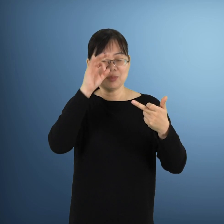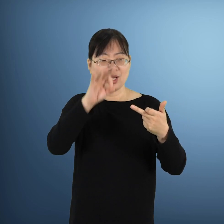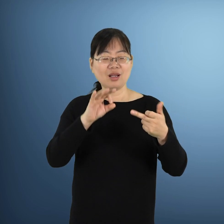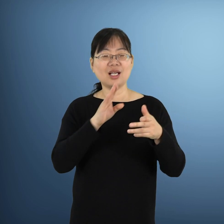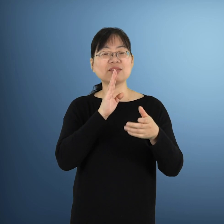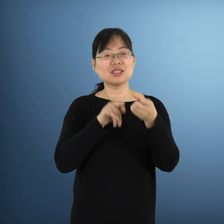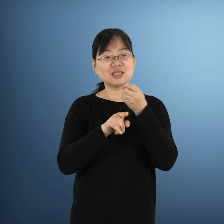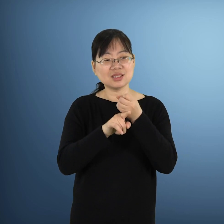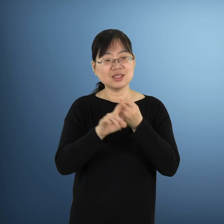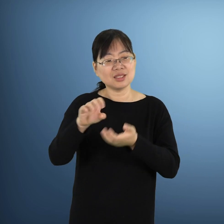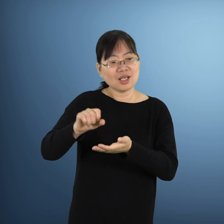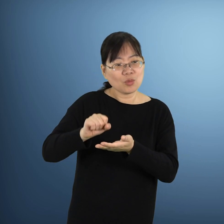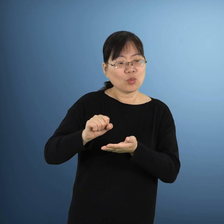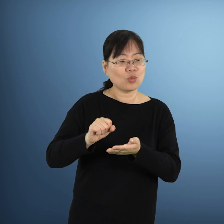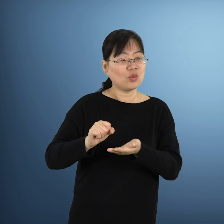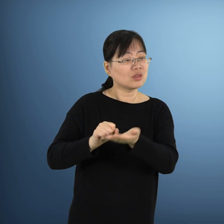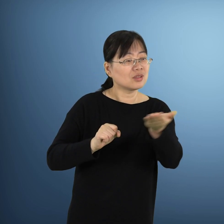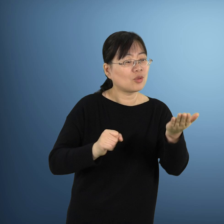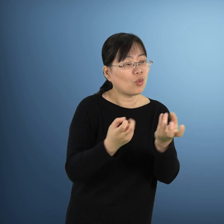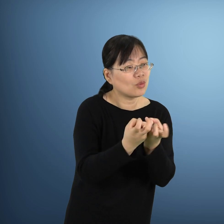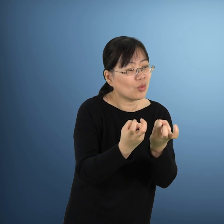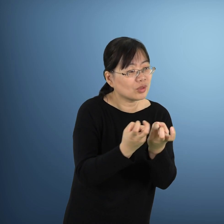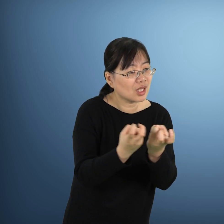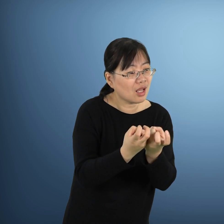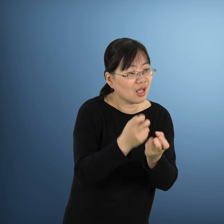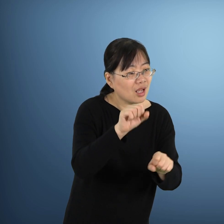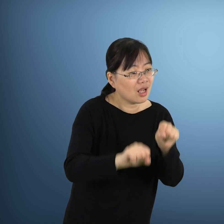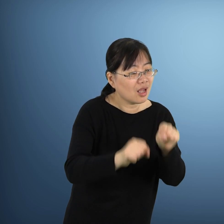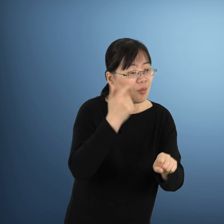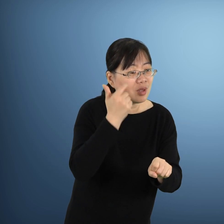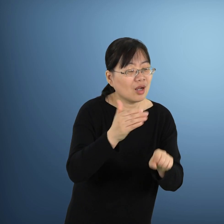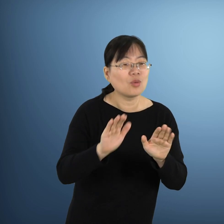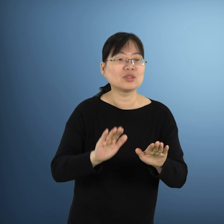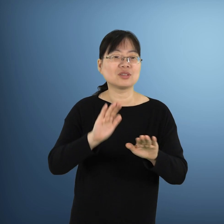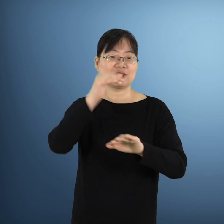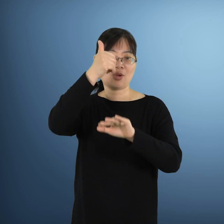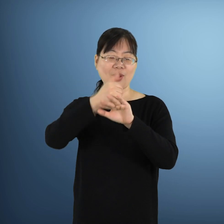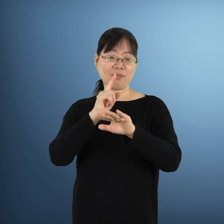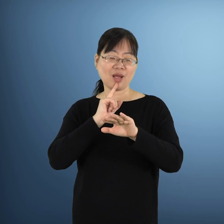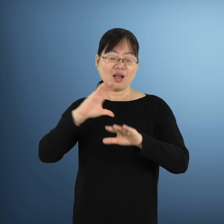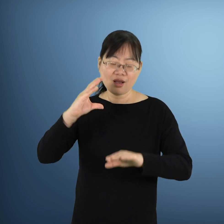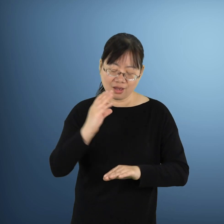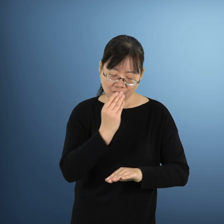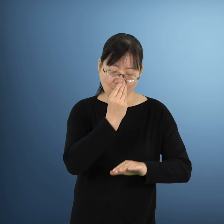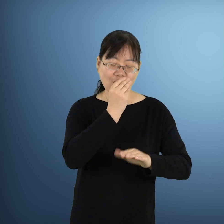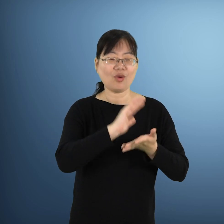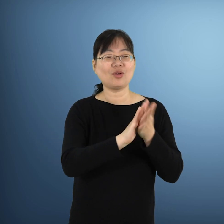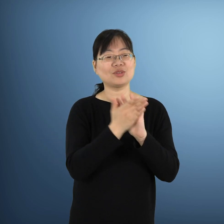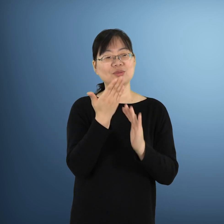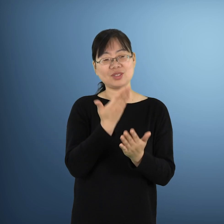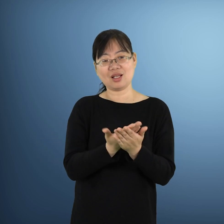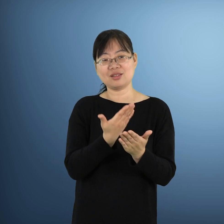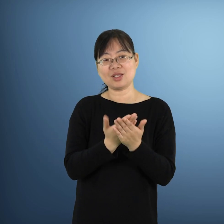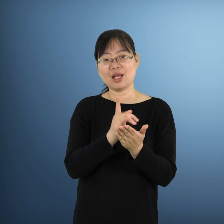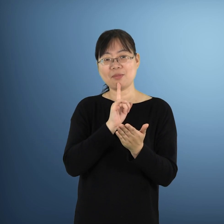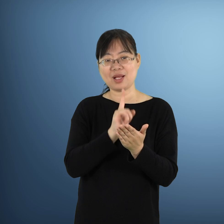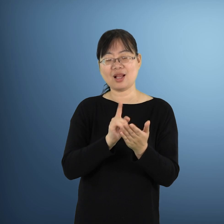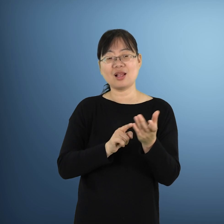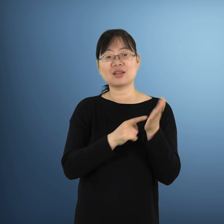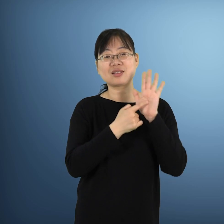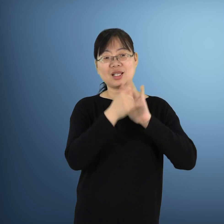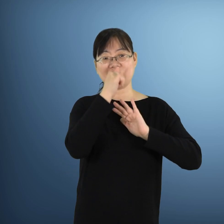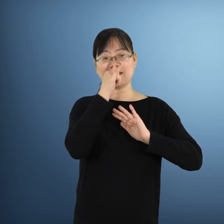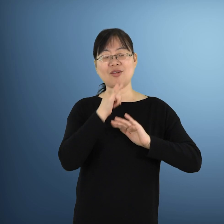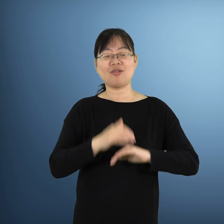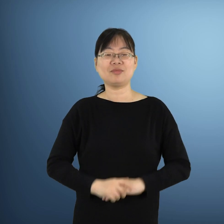하게 하옵소서? 드디어 이제 오늘 결론 부분인 거룩하게 하옵소서라는 개념이 등장을 해요. 자,